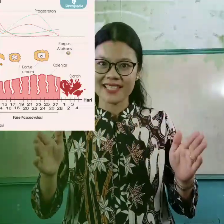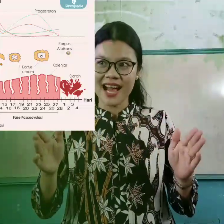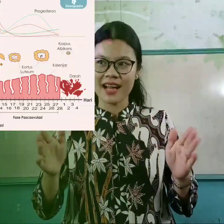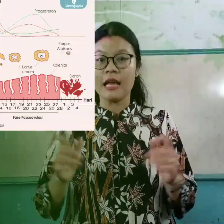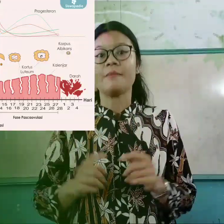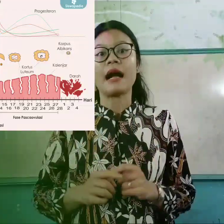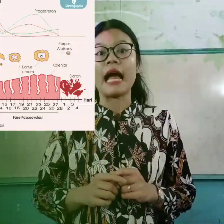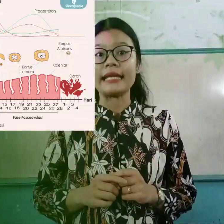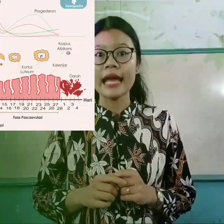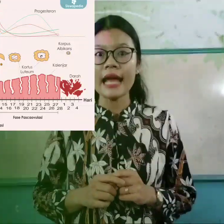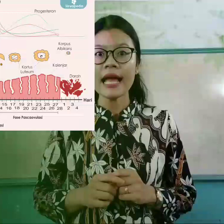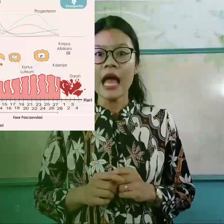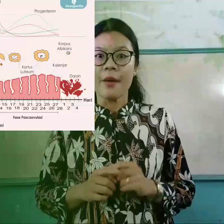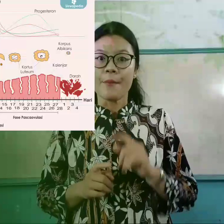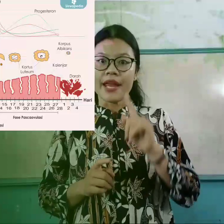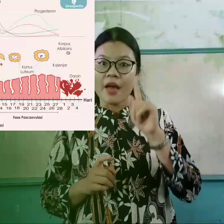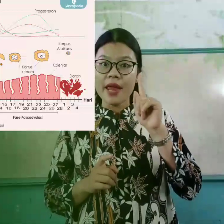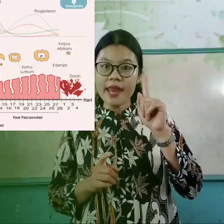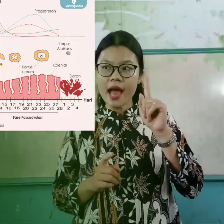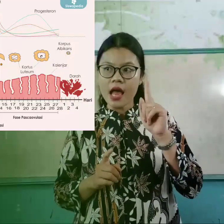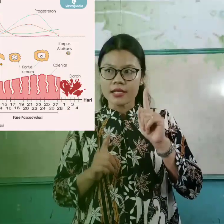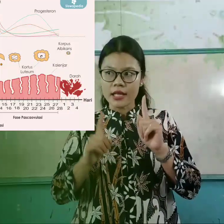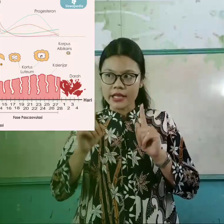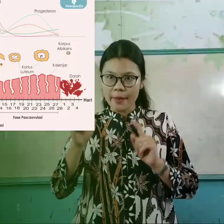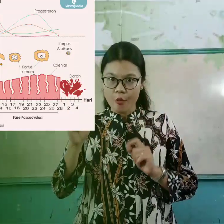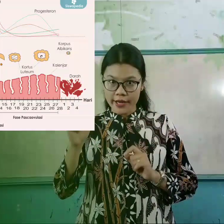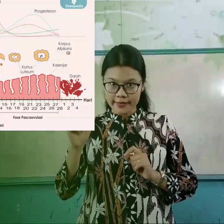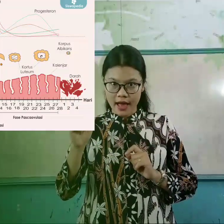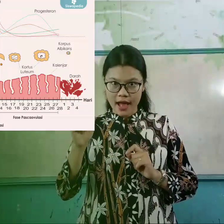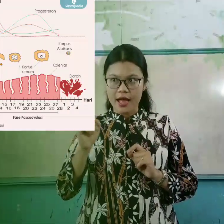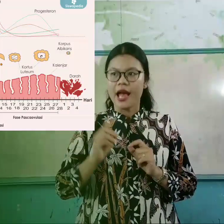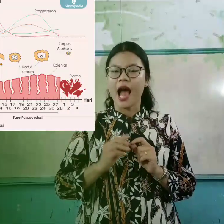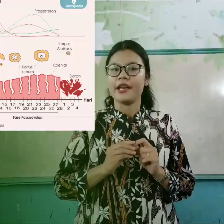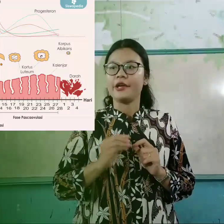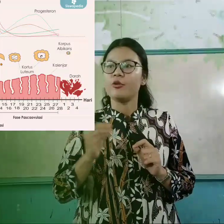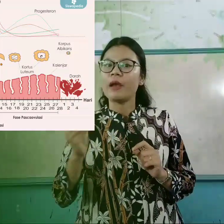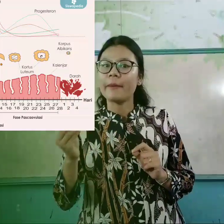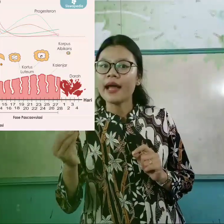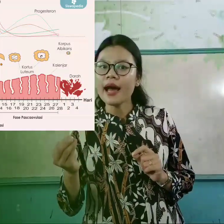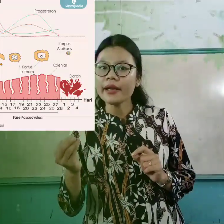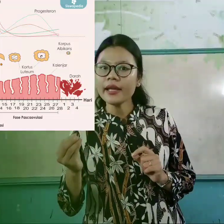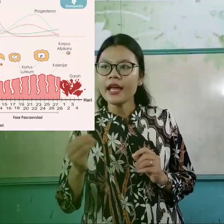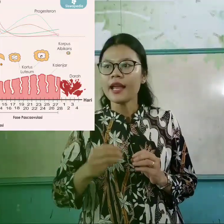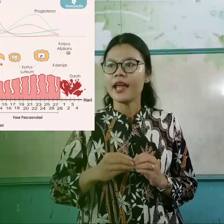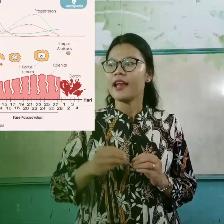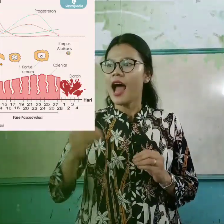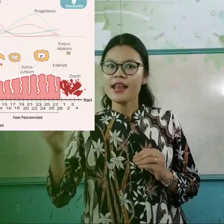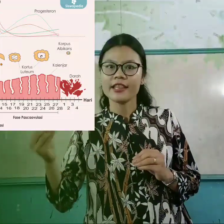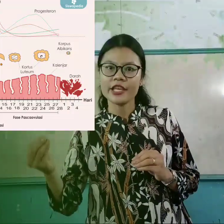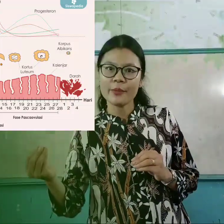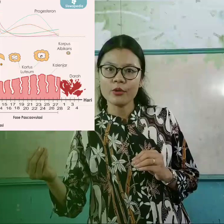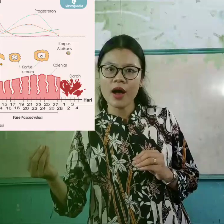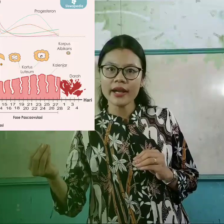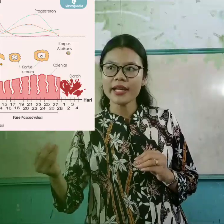panjang. Makanya beda-beda setiap wanita. Ada 28 hari dan ada 30 hari